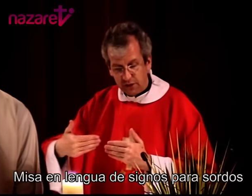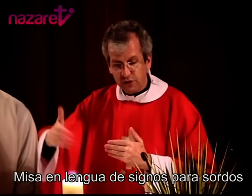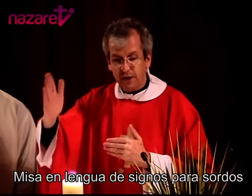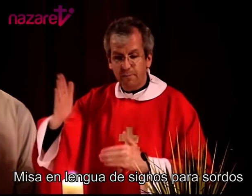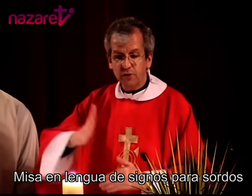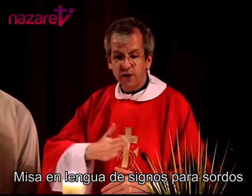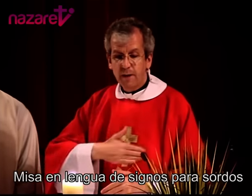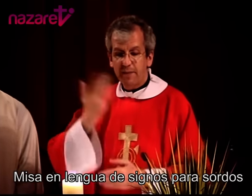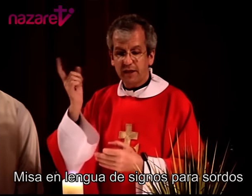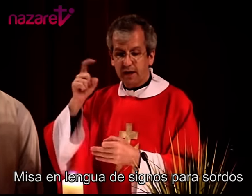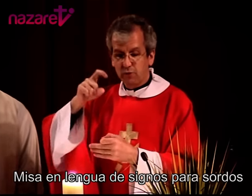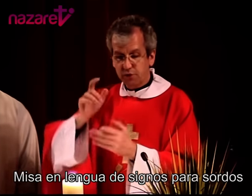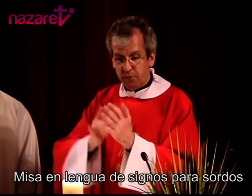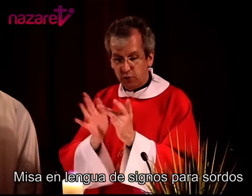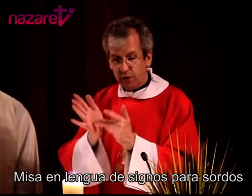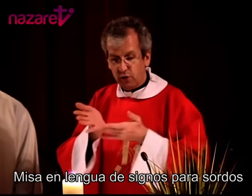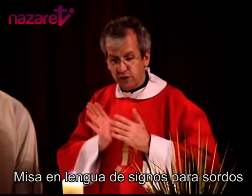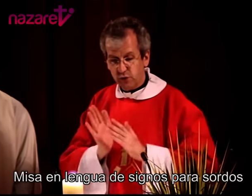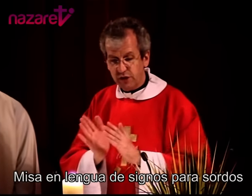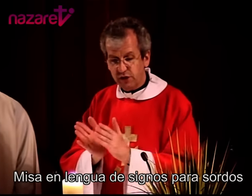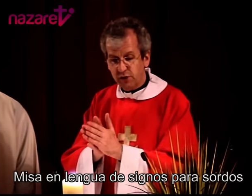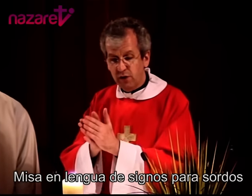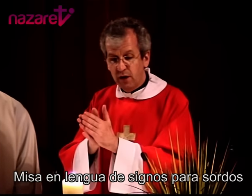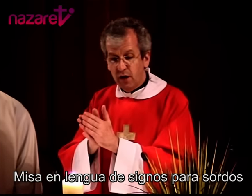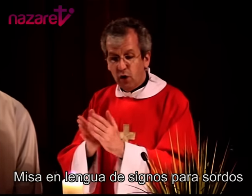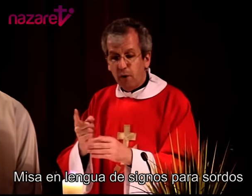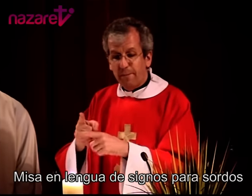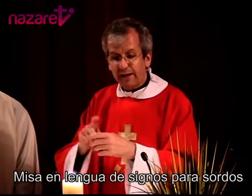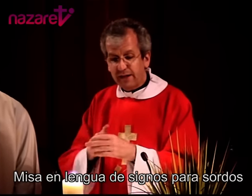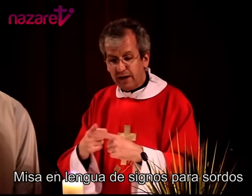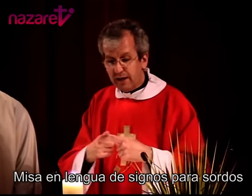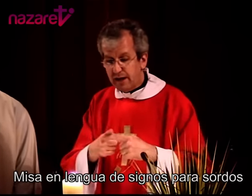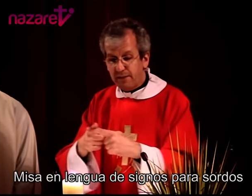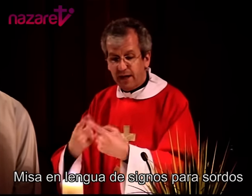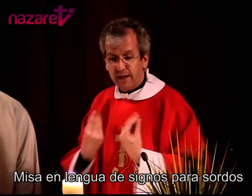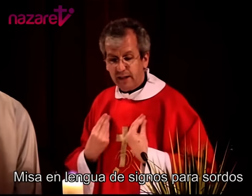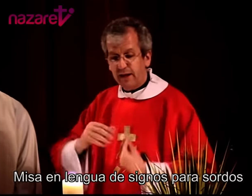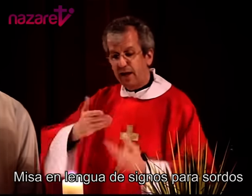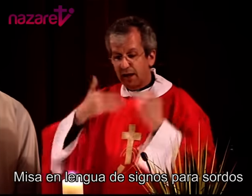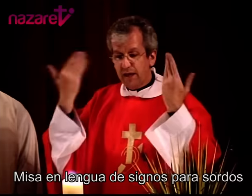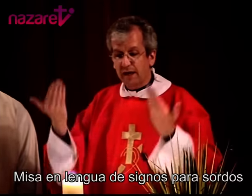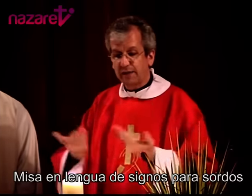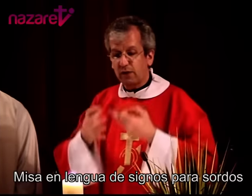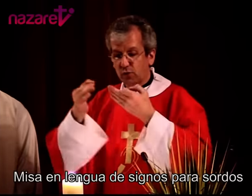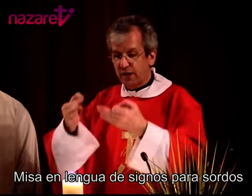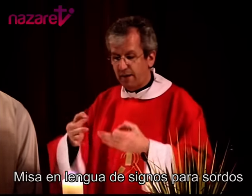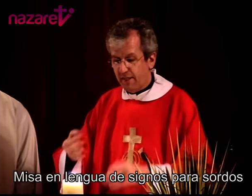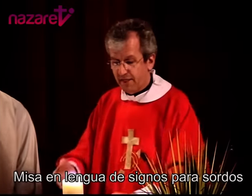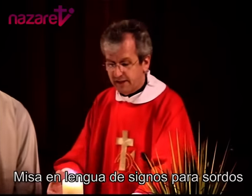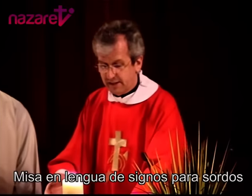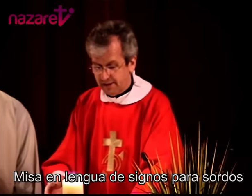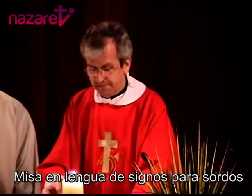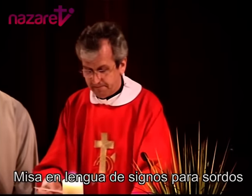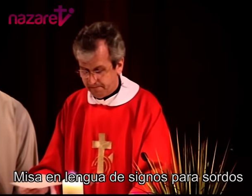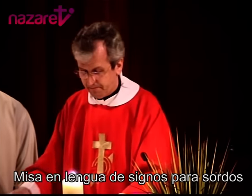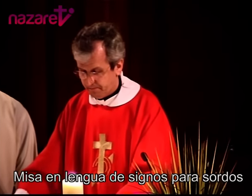a través de los tiempos, merezcamos por tu Hijo Jesucristo compartir la vida eterna y cantar tus